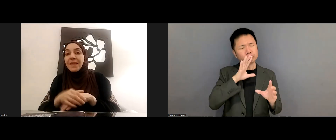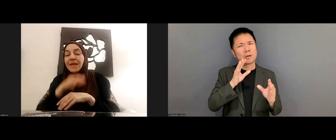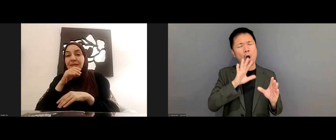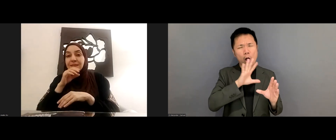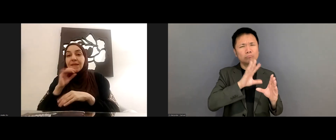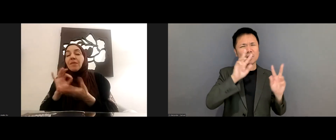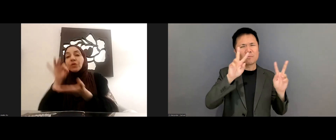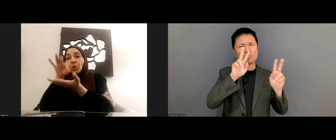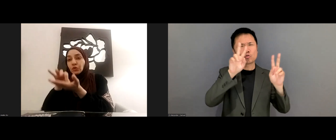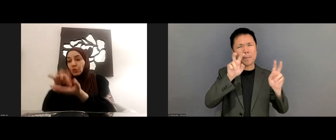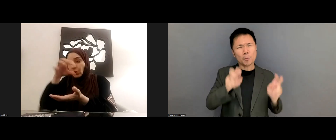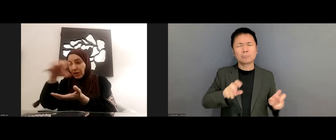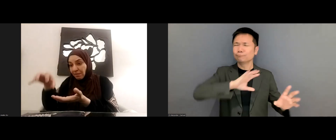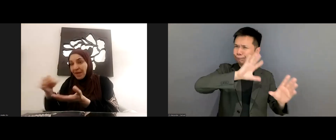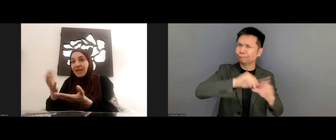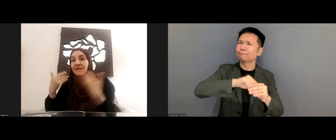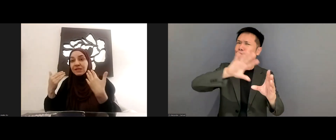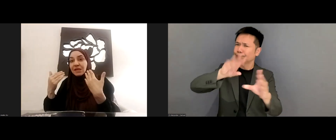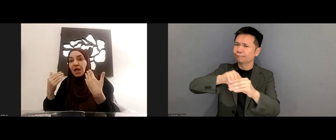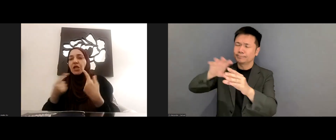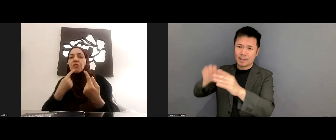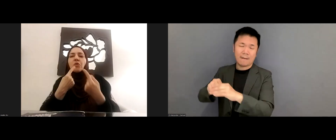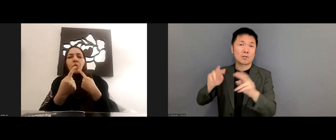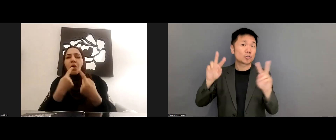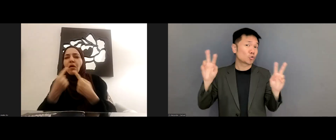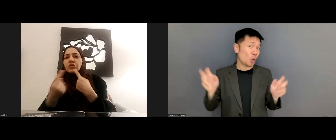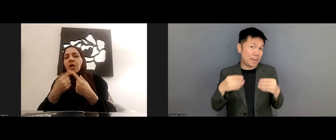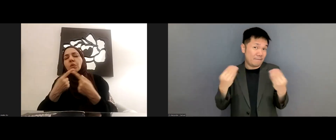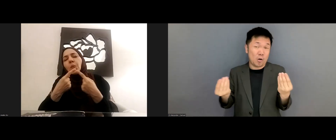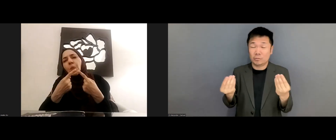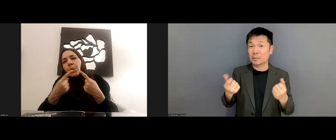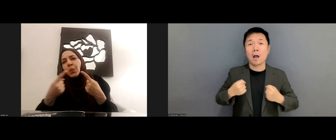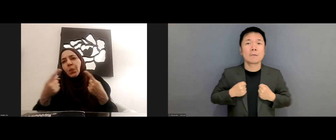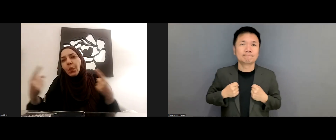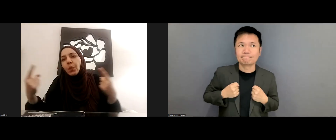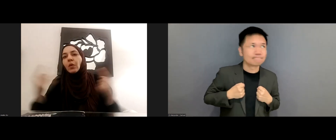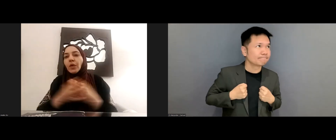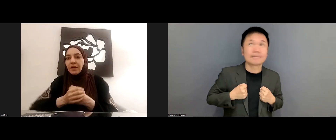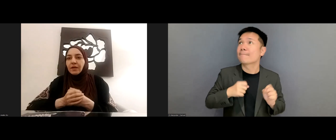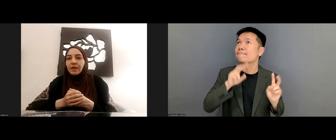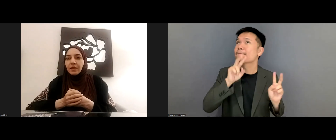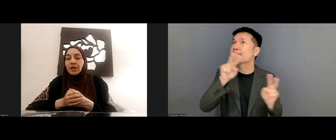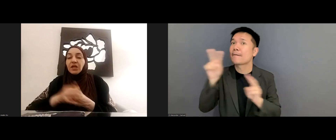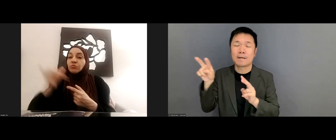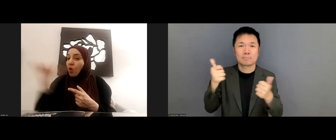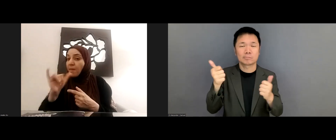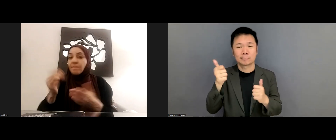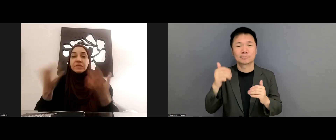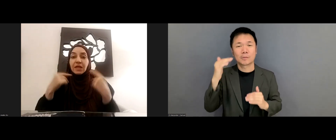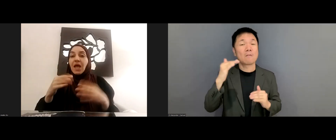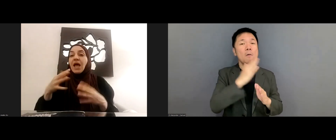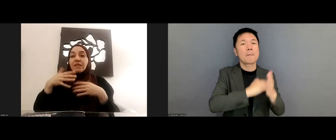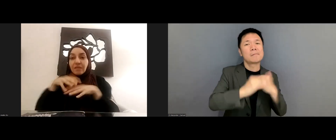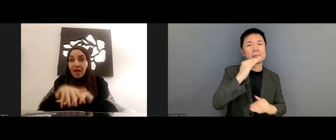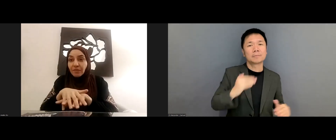للأماكن also السياحية. طبعا ناقشنا inclusive tourism. بتفاصيل طويلة أهمية السياحة We have الدامجة، أهمية discussed توفير